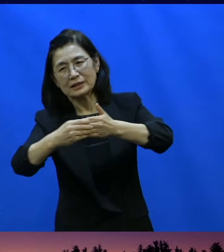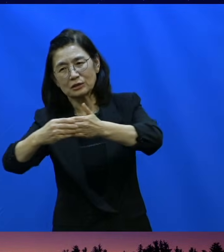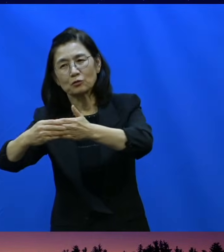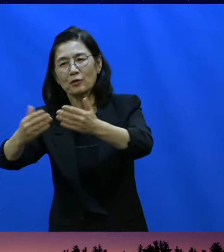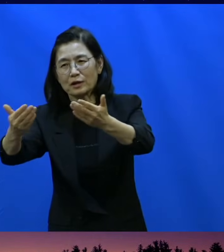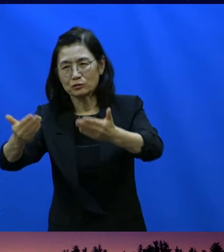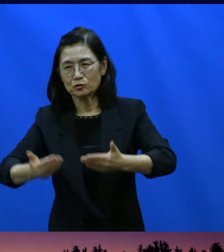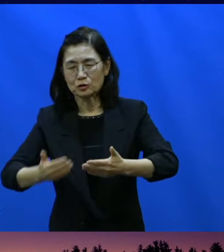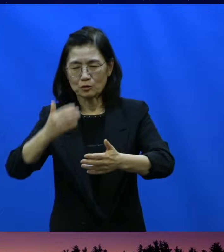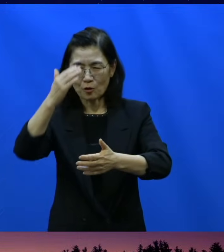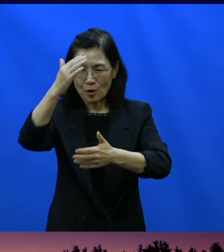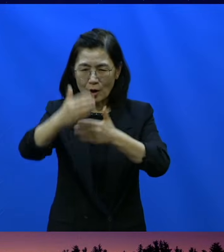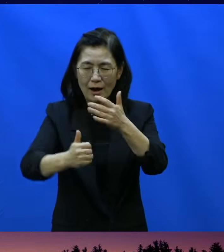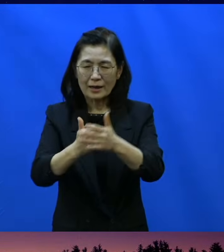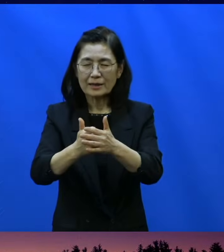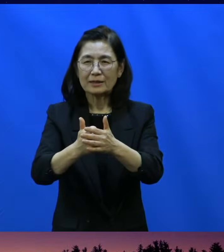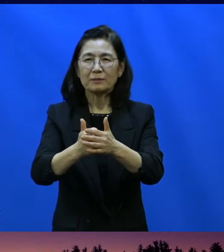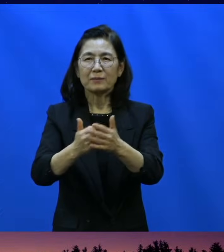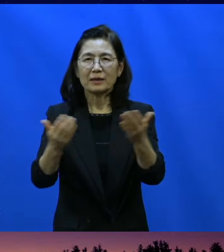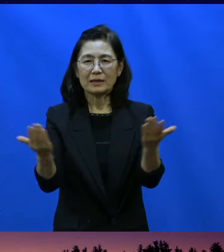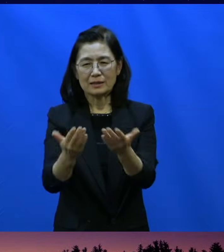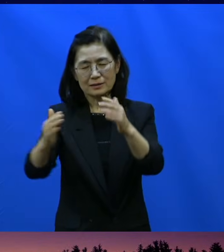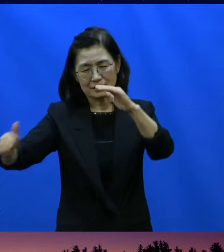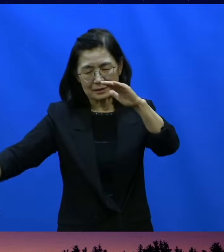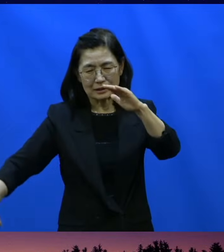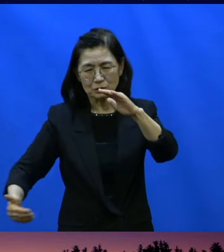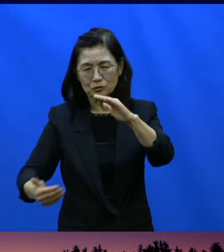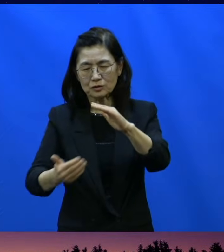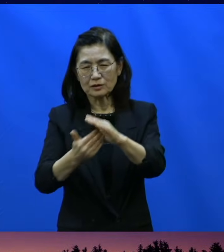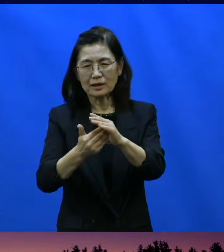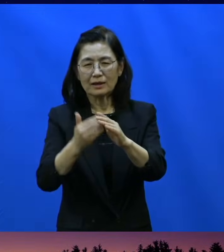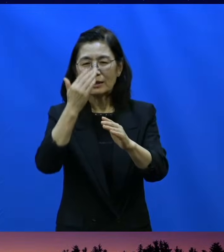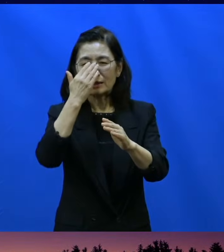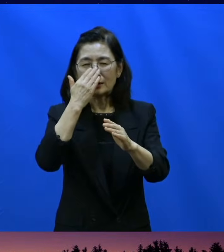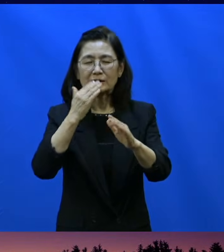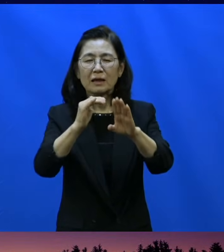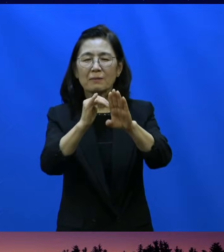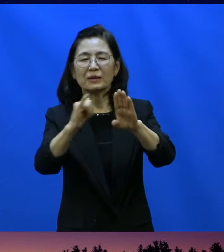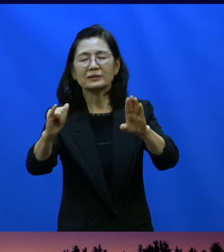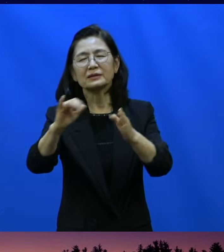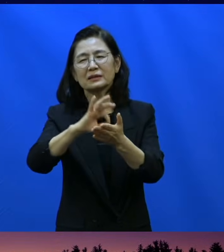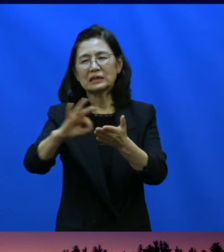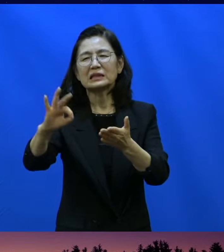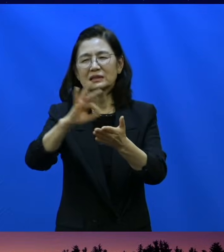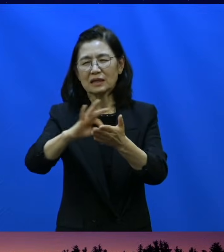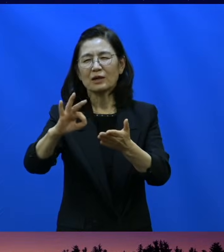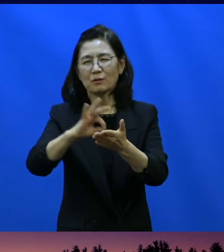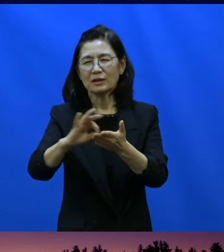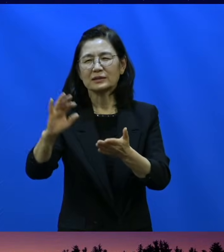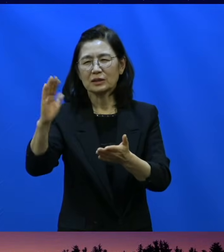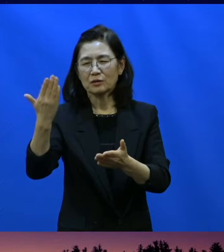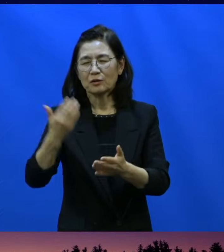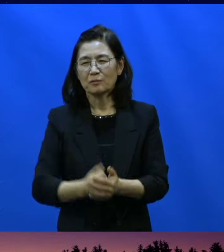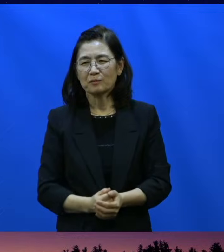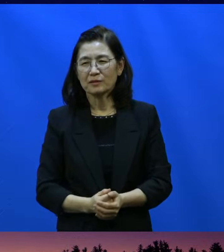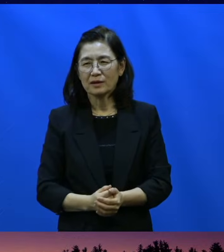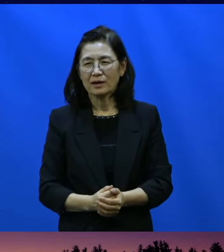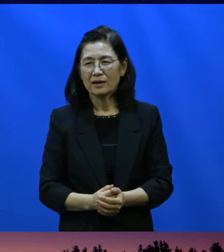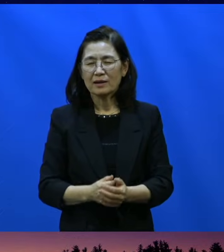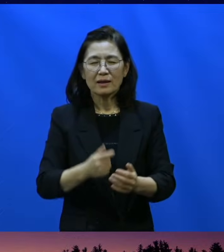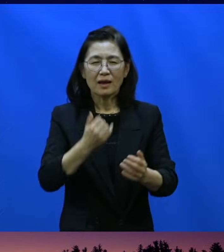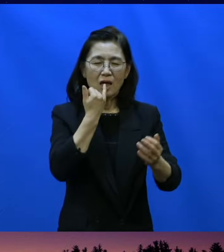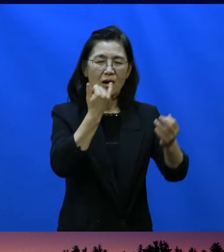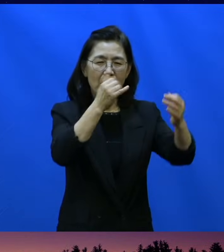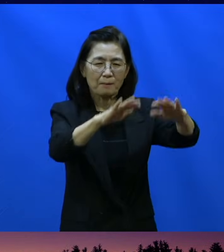도구로 써요. 완성하신다고 그 성실을 하나님을. 그래서 그 과정에 뭐 홍해도 가르시고